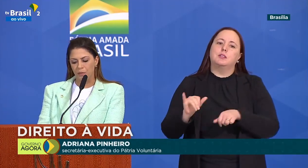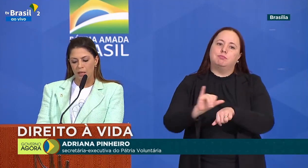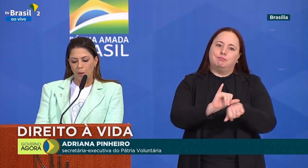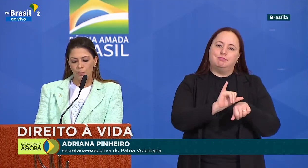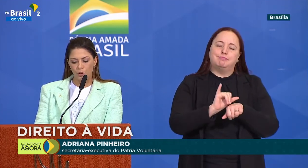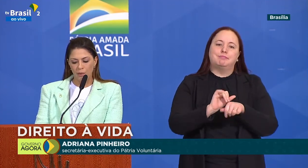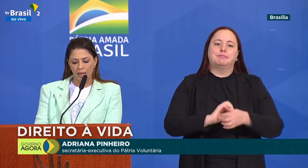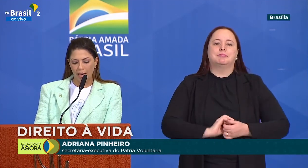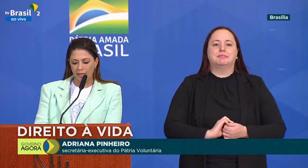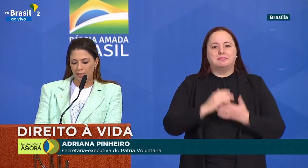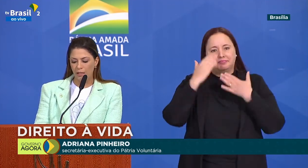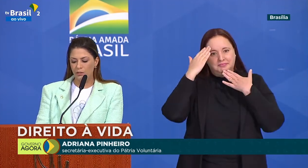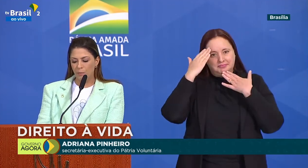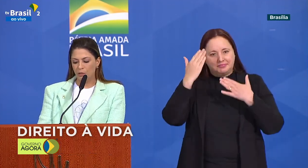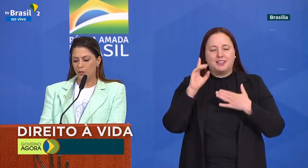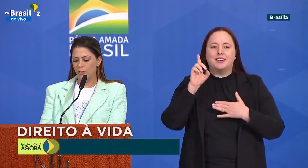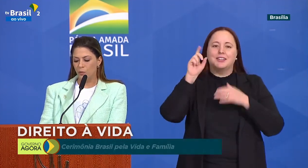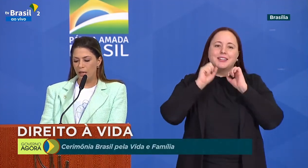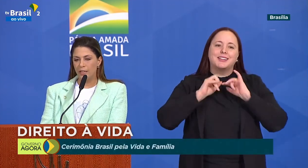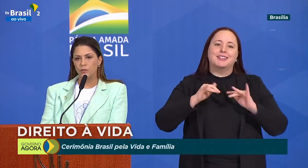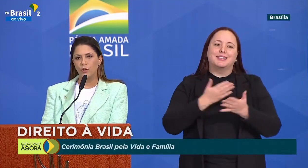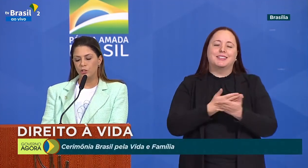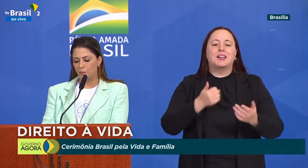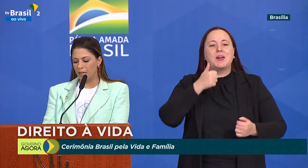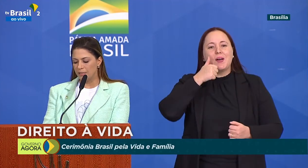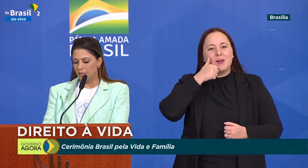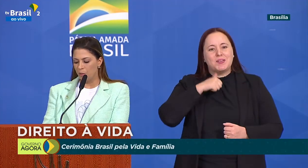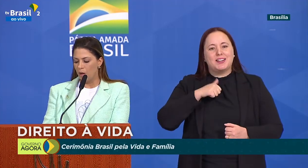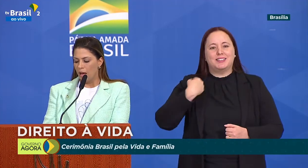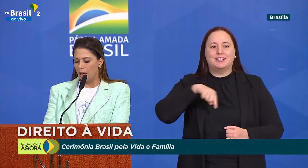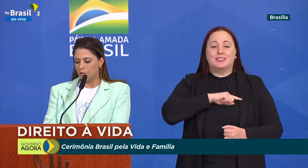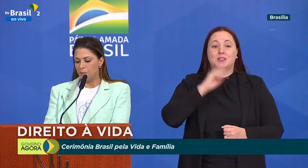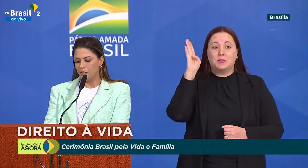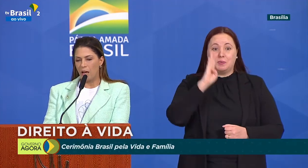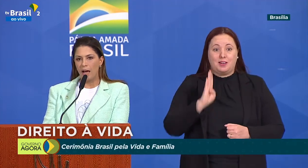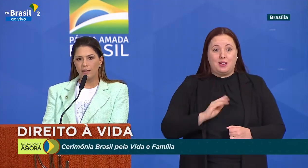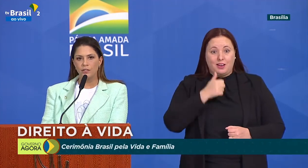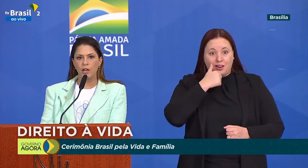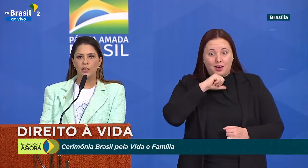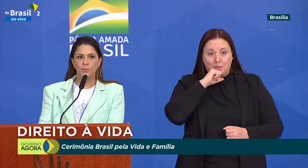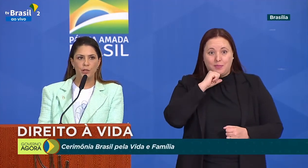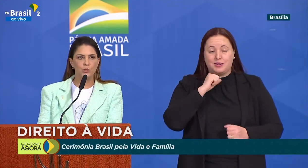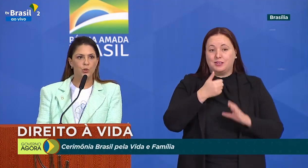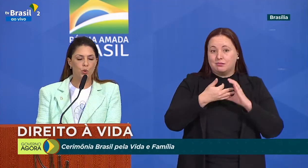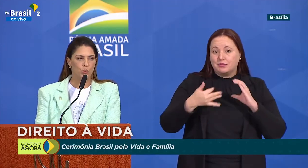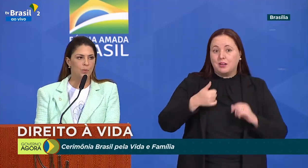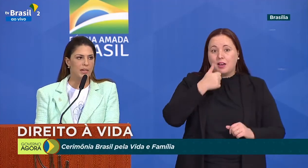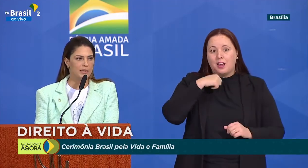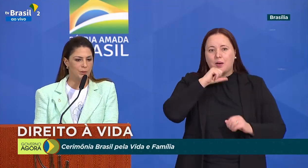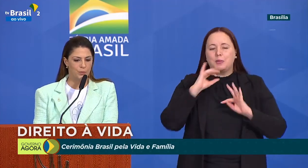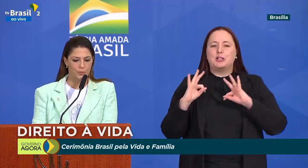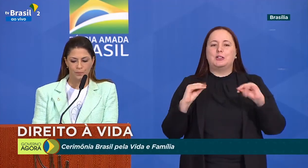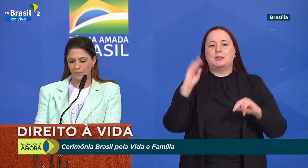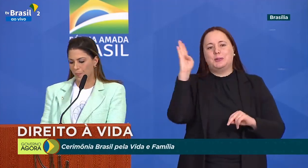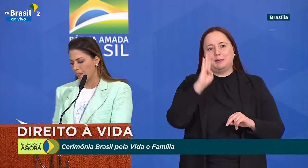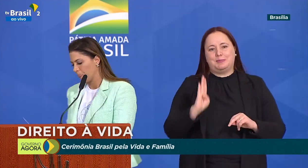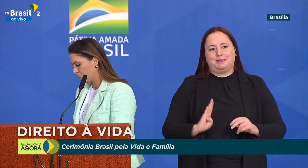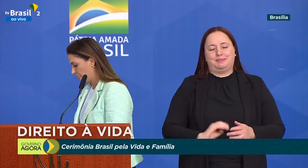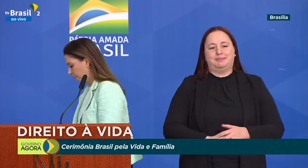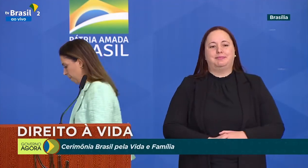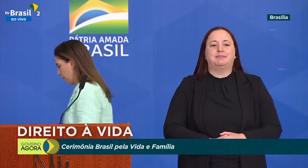exposição Muito obrigada que Deus abençoe as mulheres do nosso Brasil as mães raras as mães de todo o